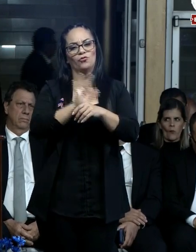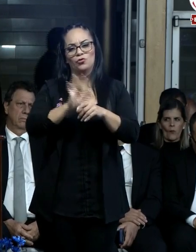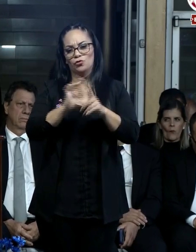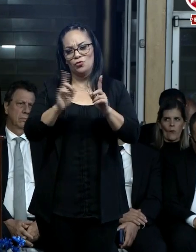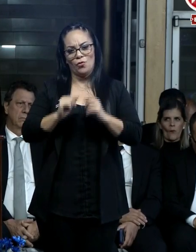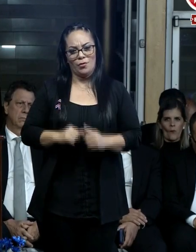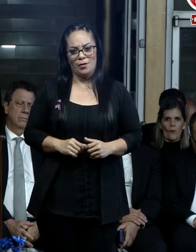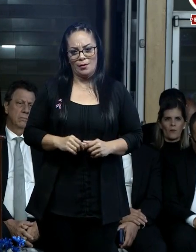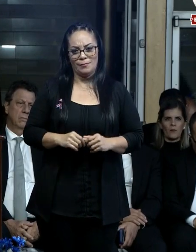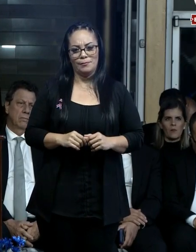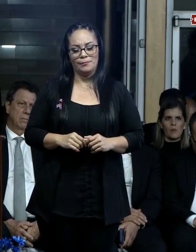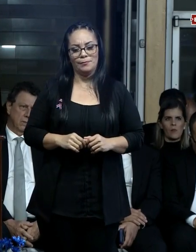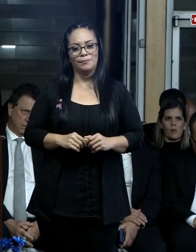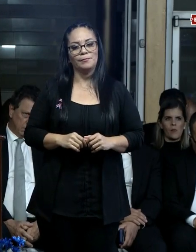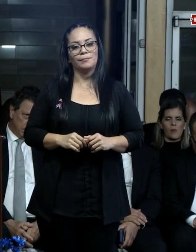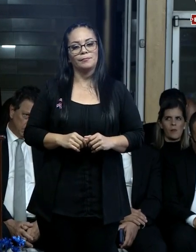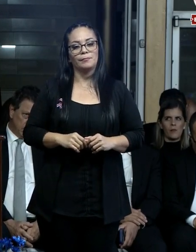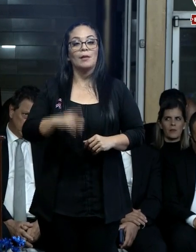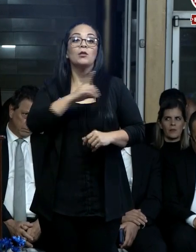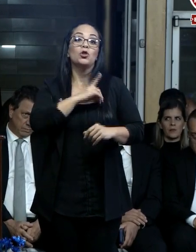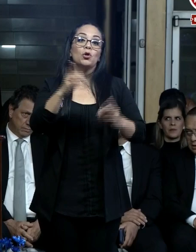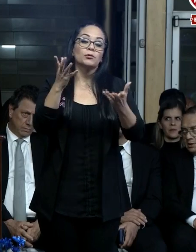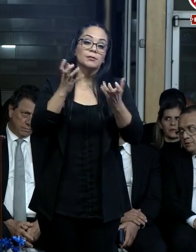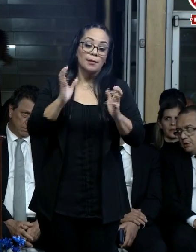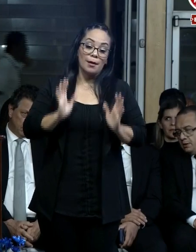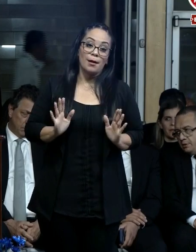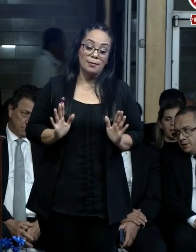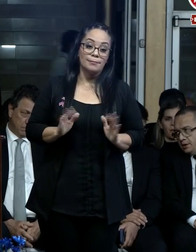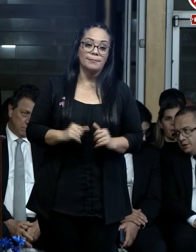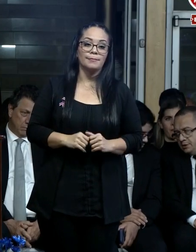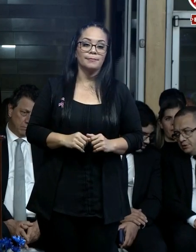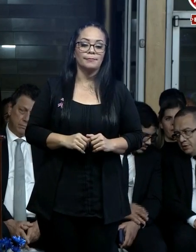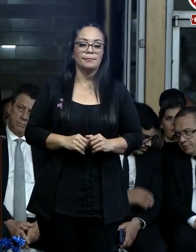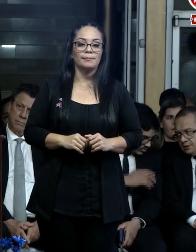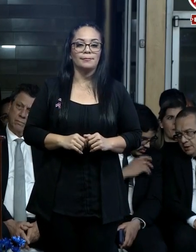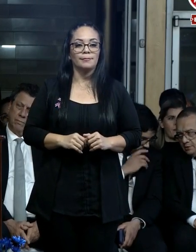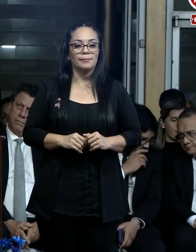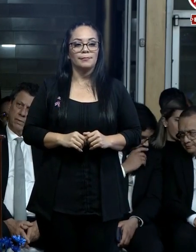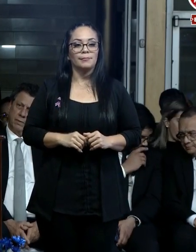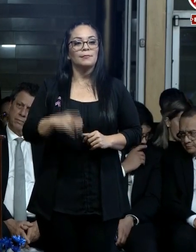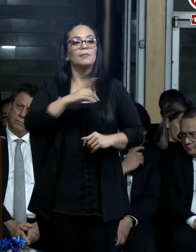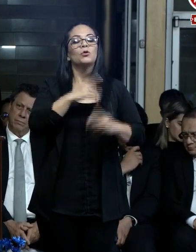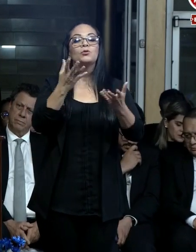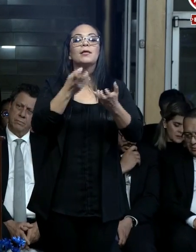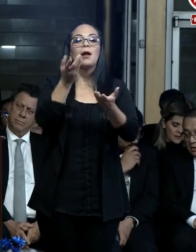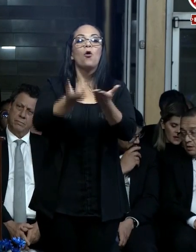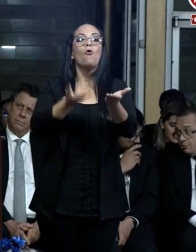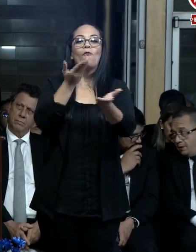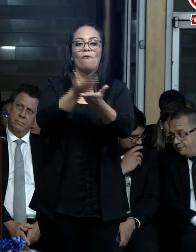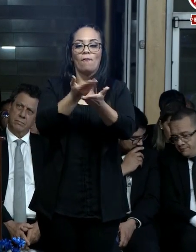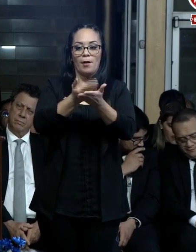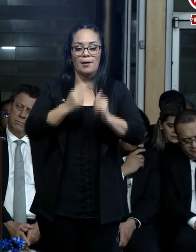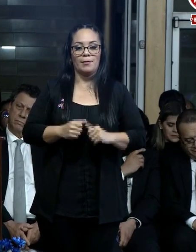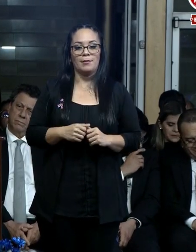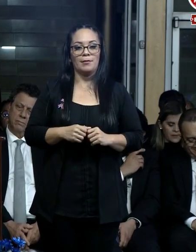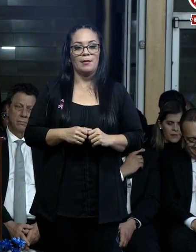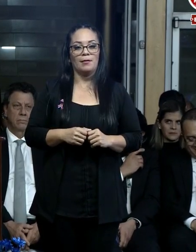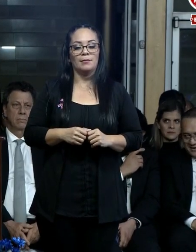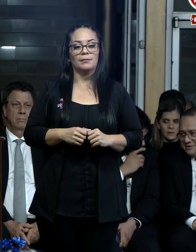funcionar. Dios quiera que esta oferta de